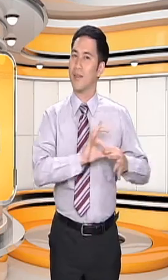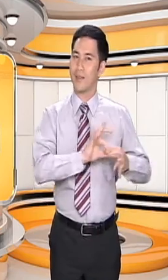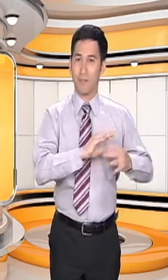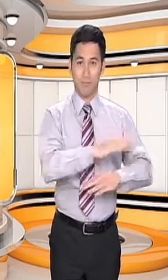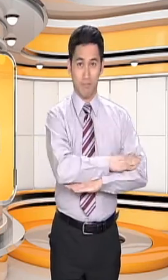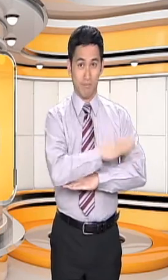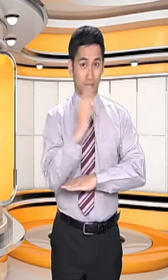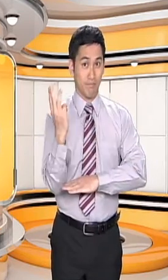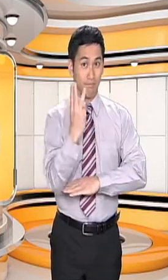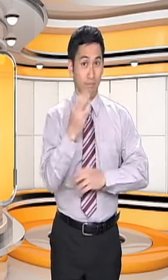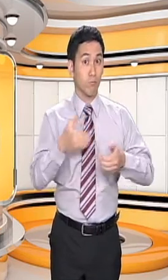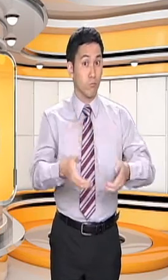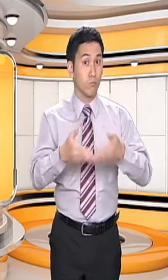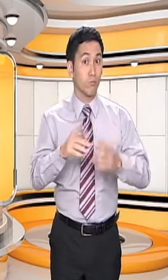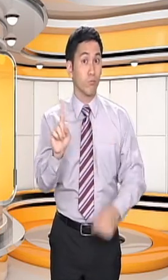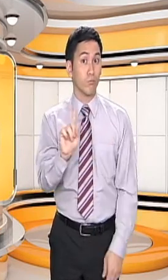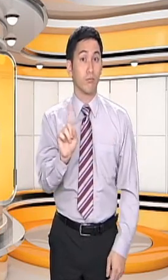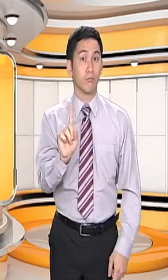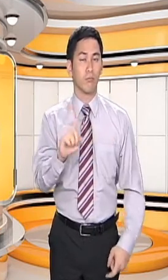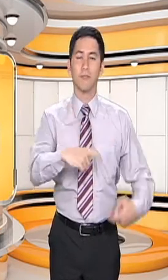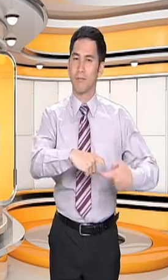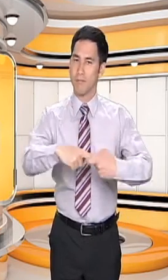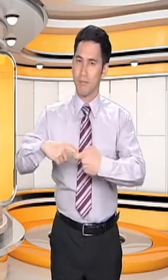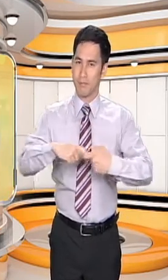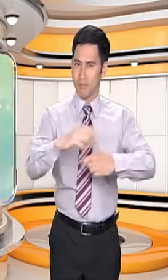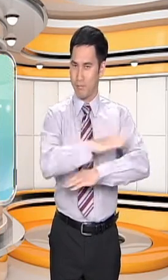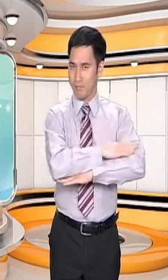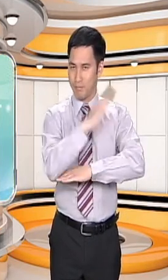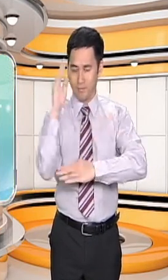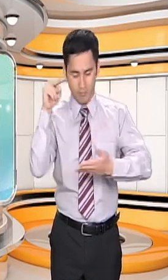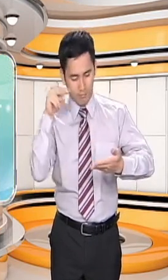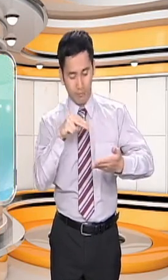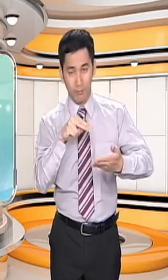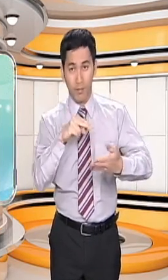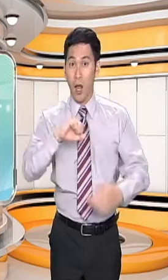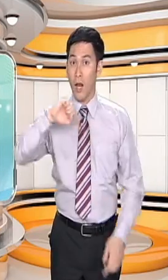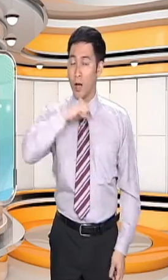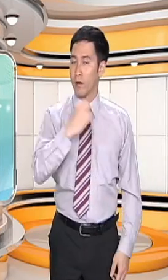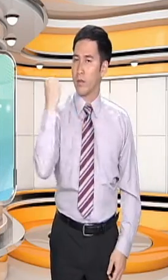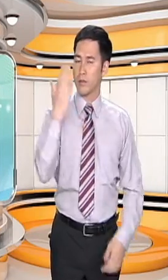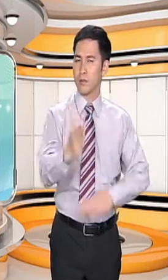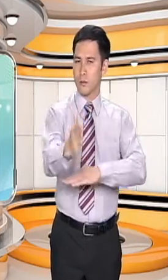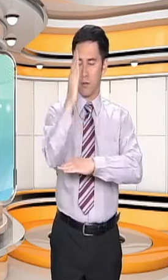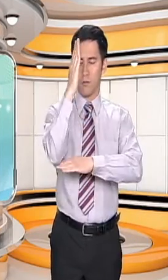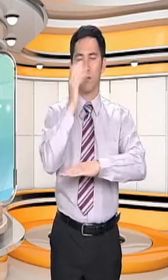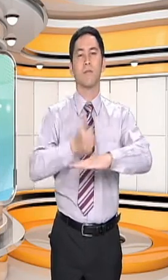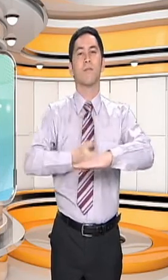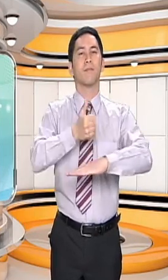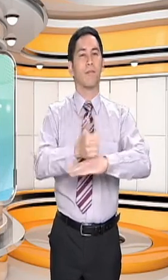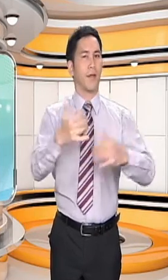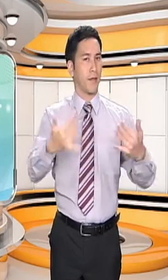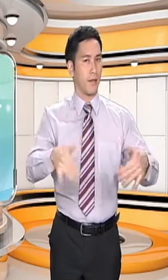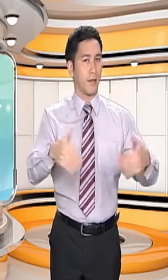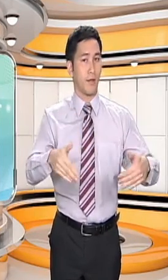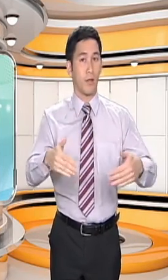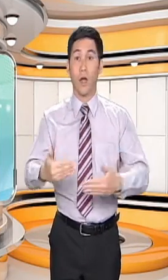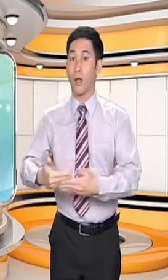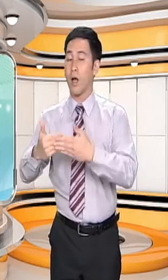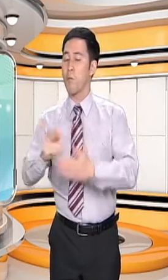来关心各大报的头条焦点。联合报的头条是：新政府还没有上台，中国就已经开